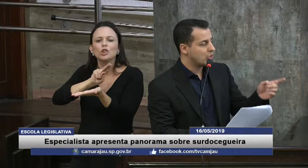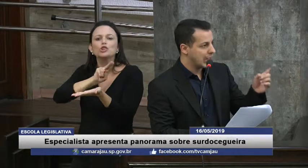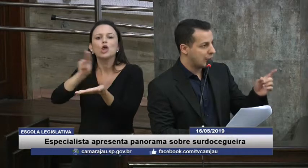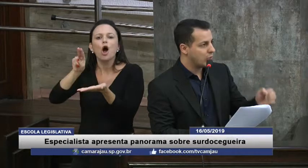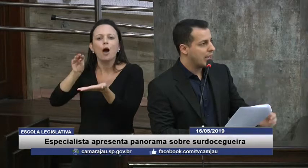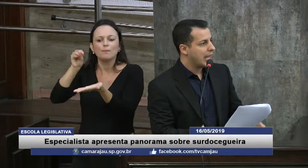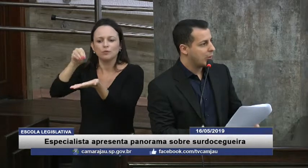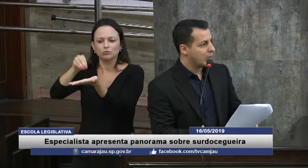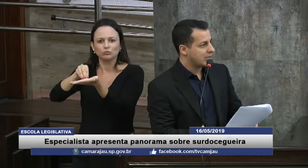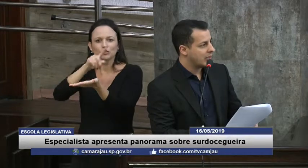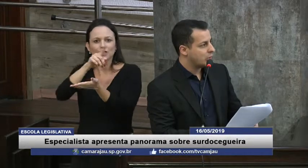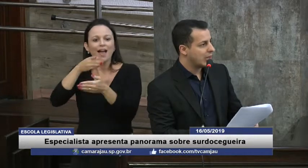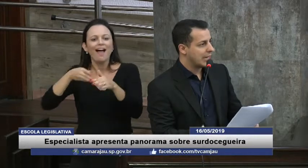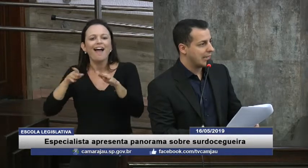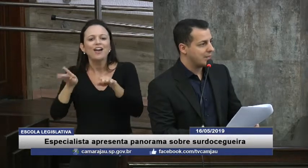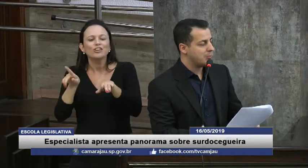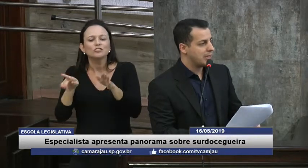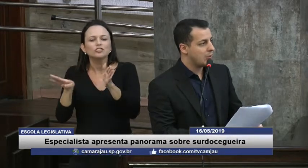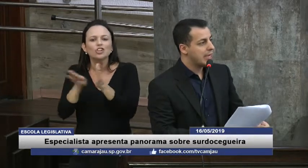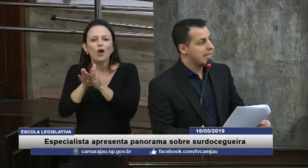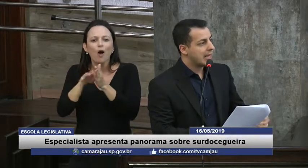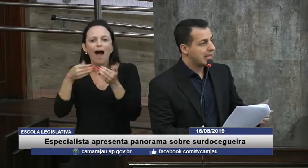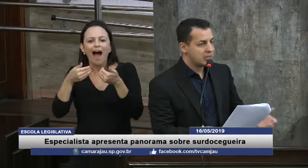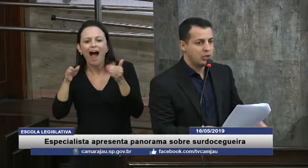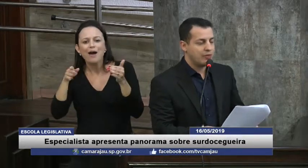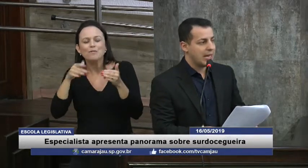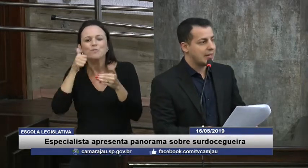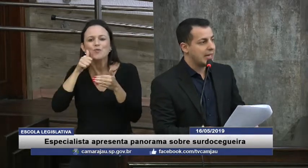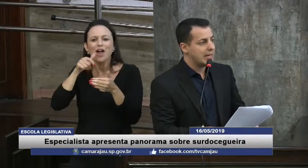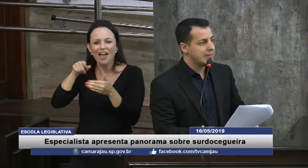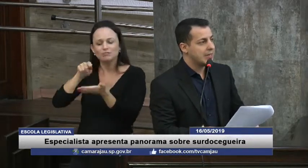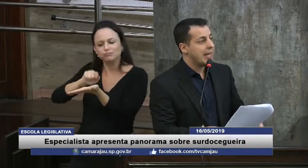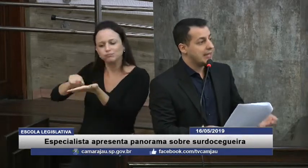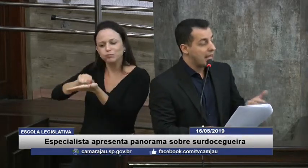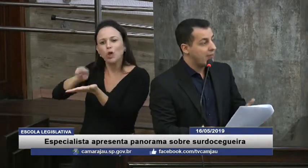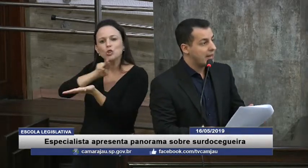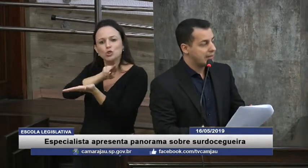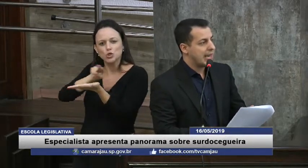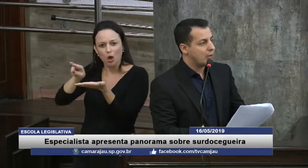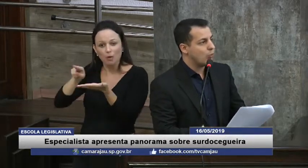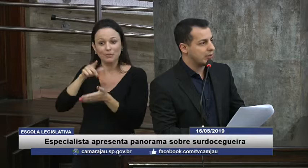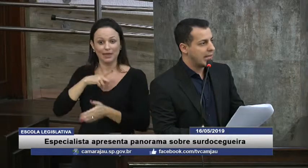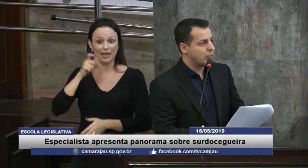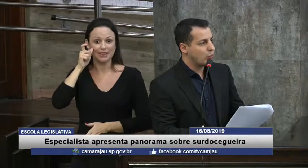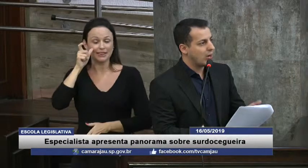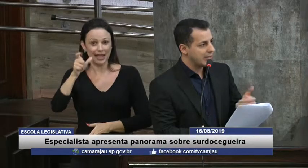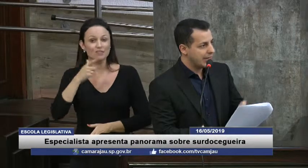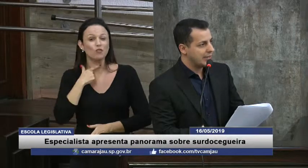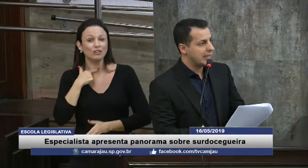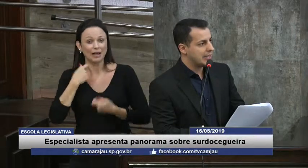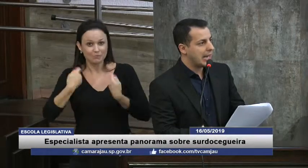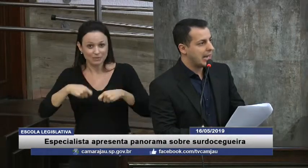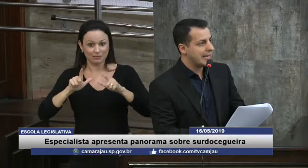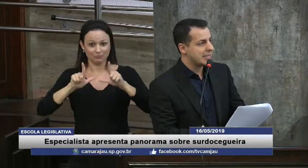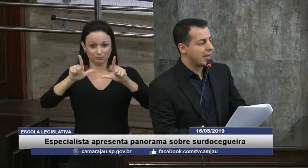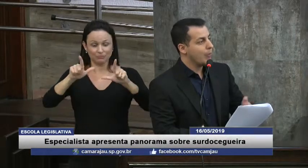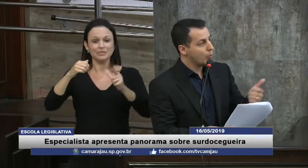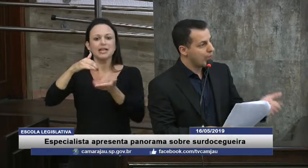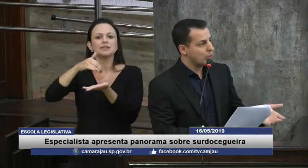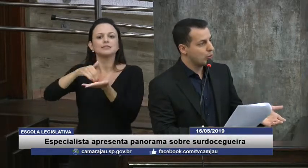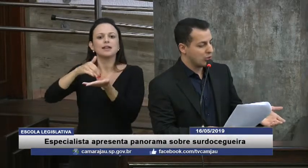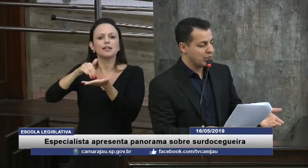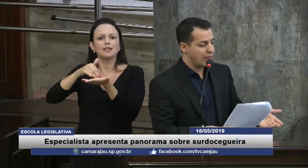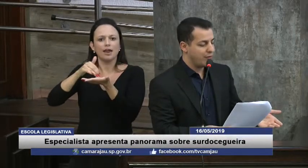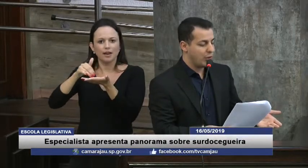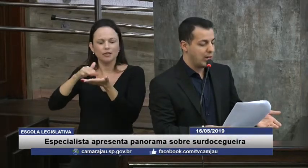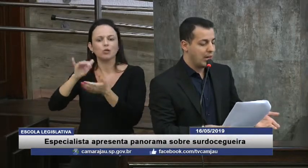tenham deixado ali com a servidora na recepção, e aqueles que tiverem interesse devem entrar em contato com a Secretaria da Casa, por